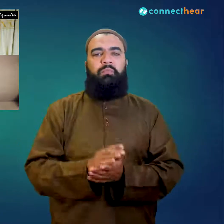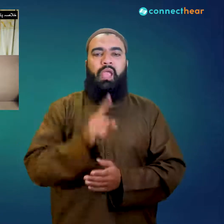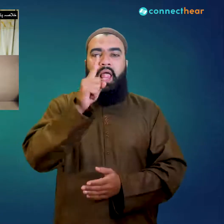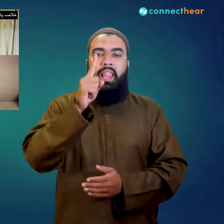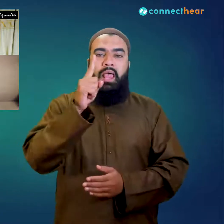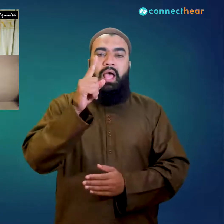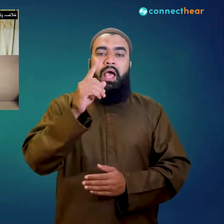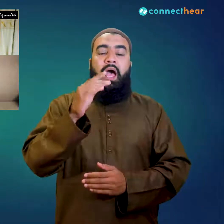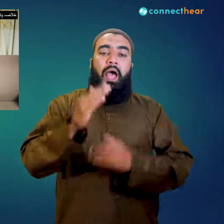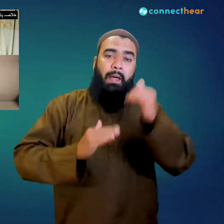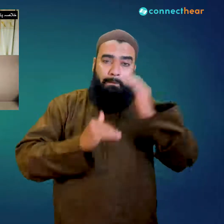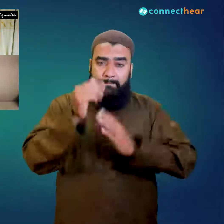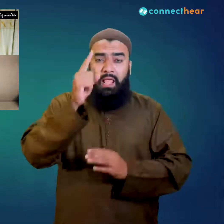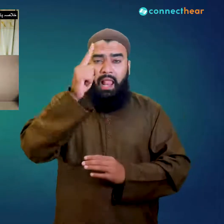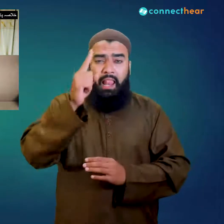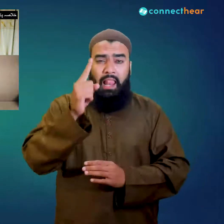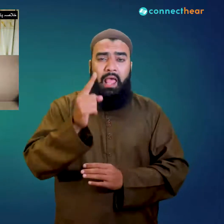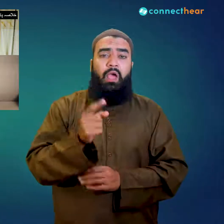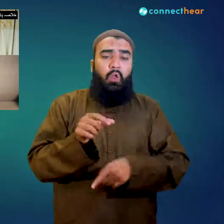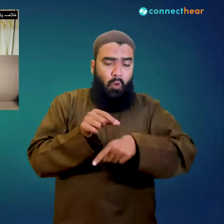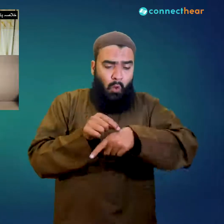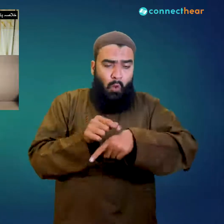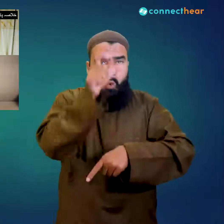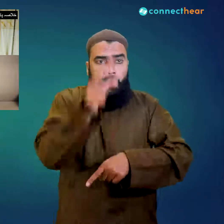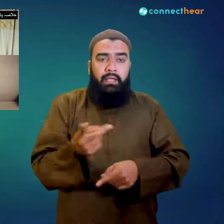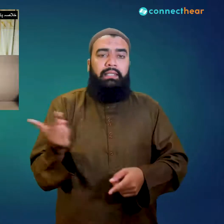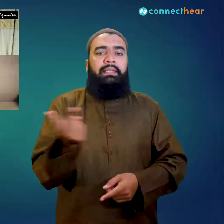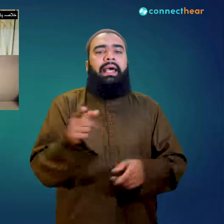ہے بلکہ اس پکار کو قبول بھی فرماتا ہے۔